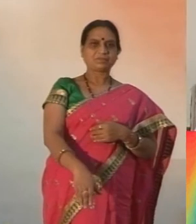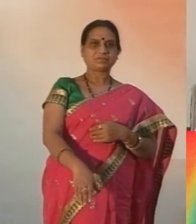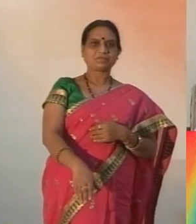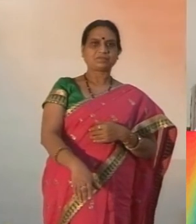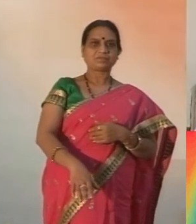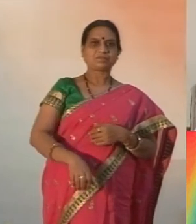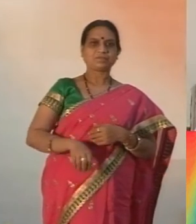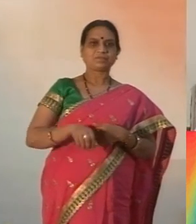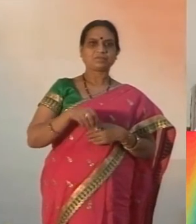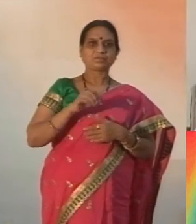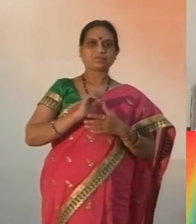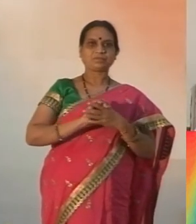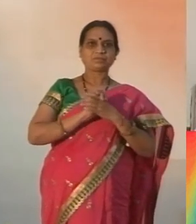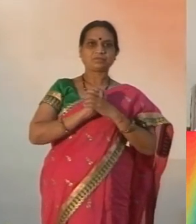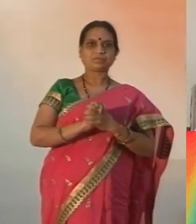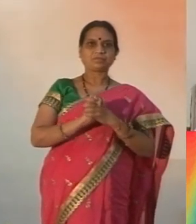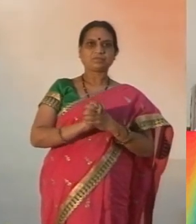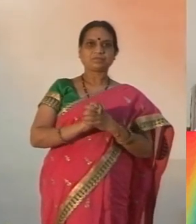और पक्का होता जाएगा।